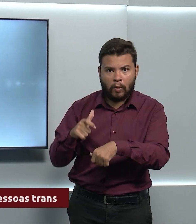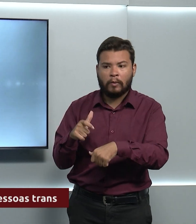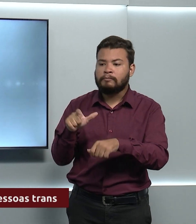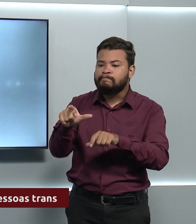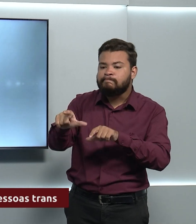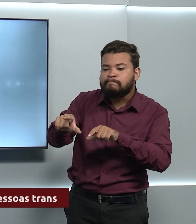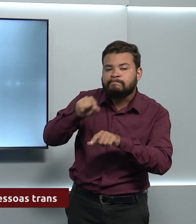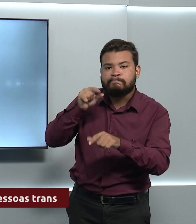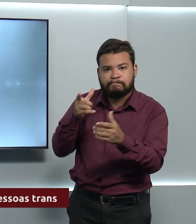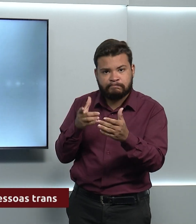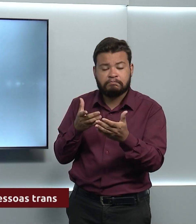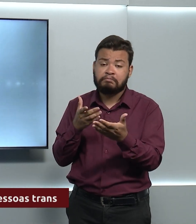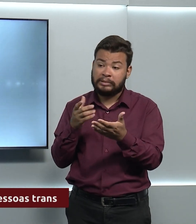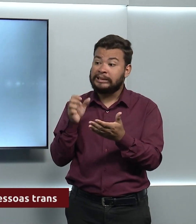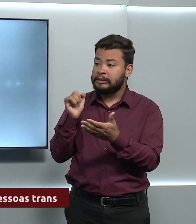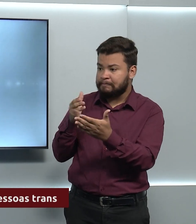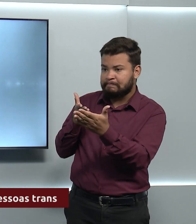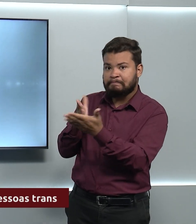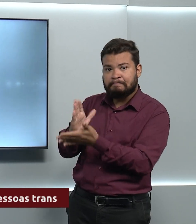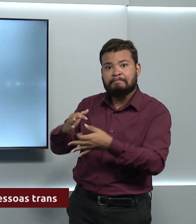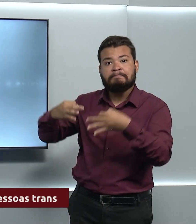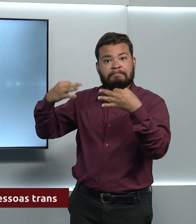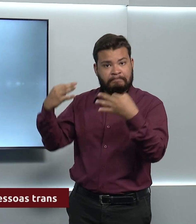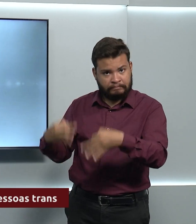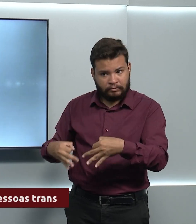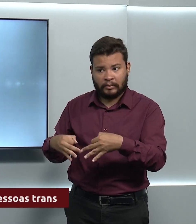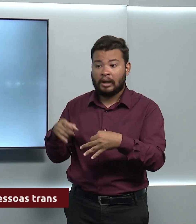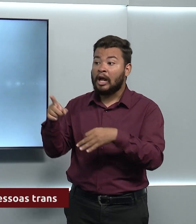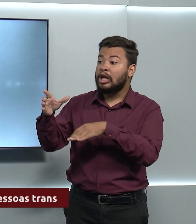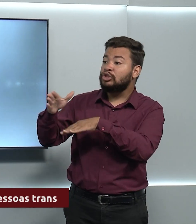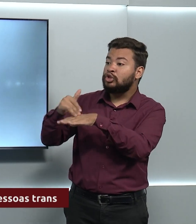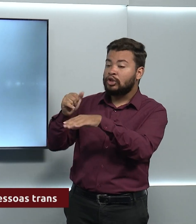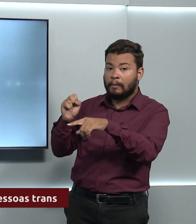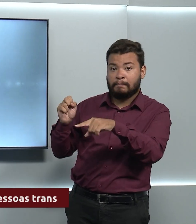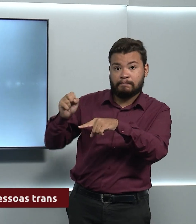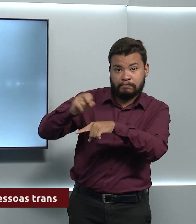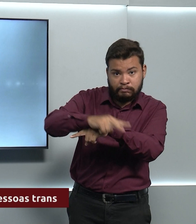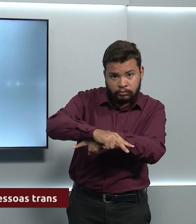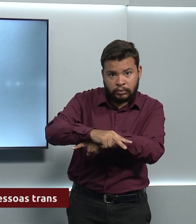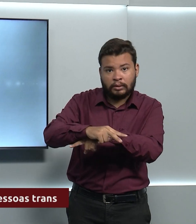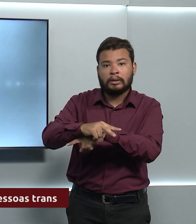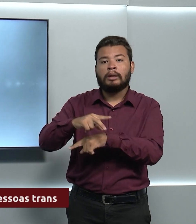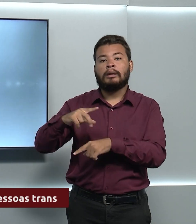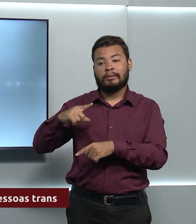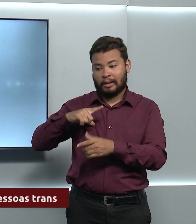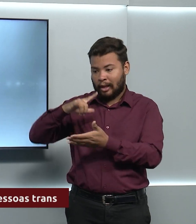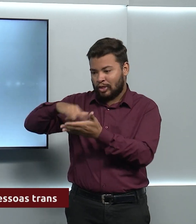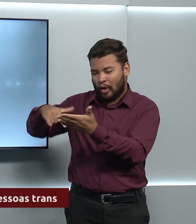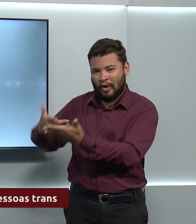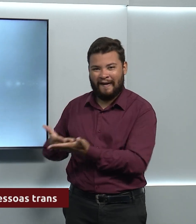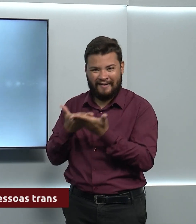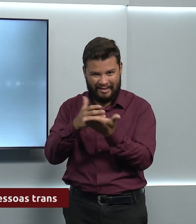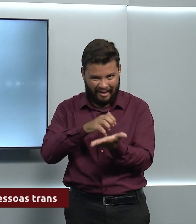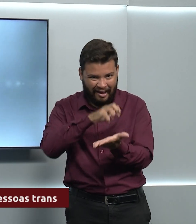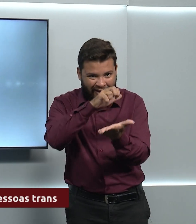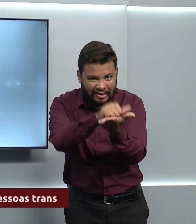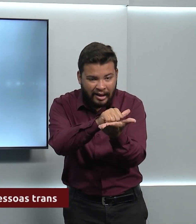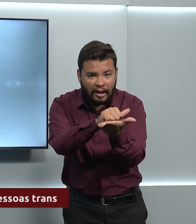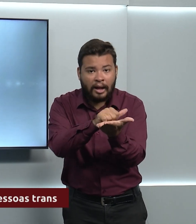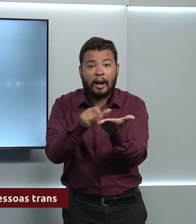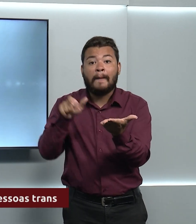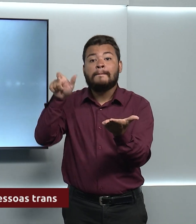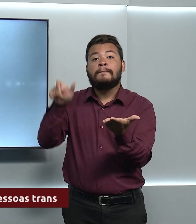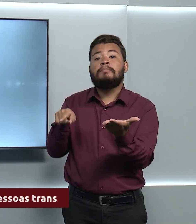a aprovação, no chamamento, né, para o ingresso na universidade, para a realização da matrícula, essas pessoas